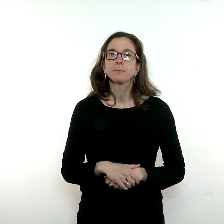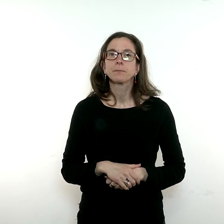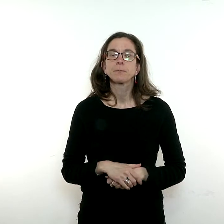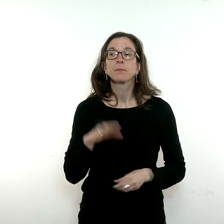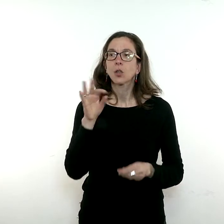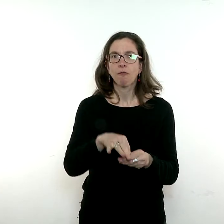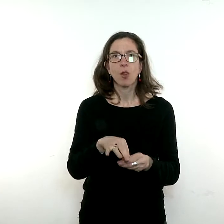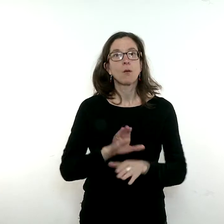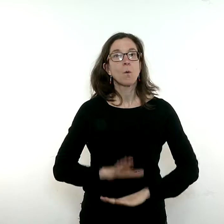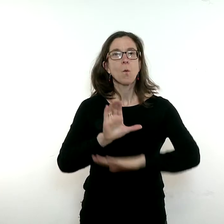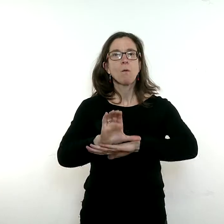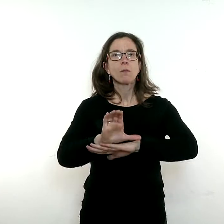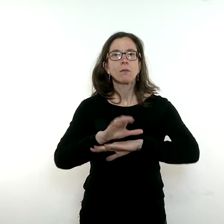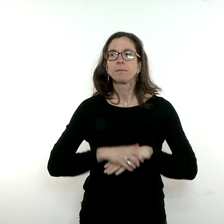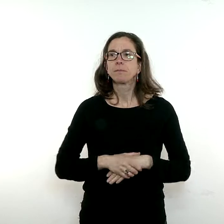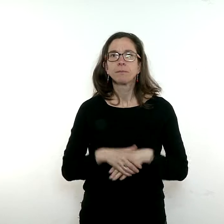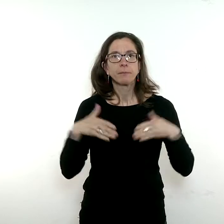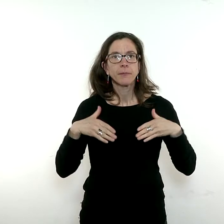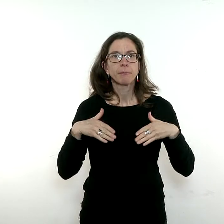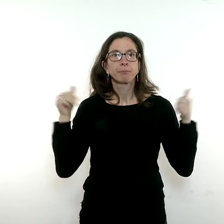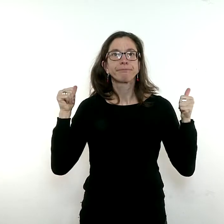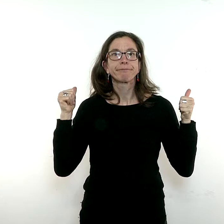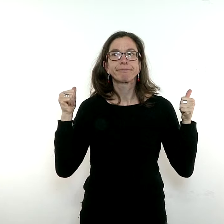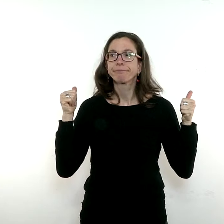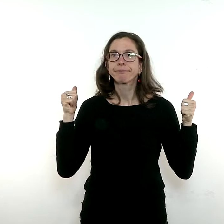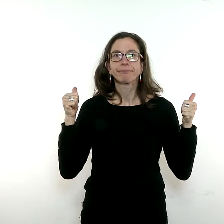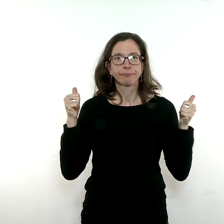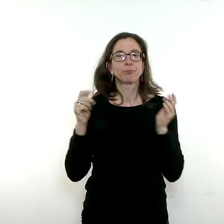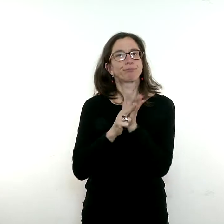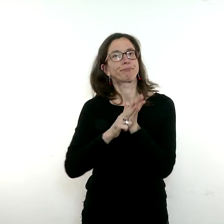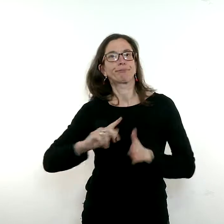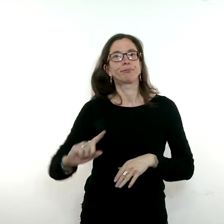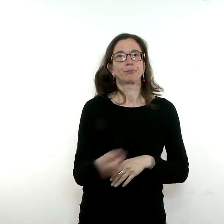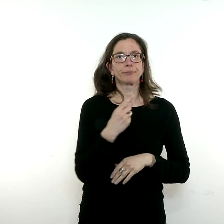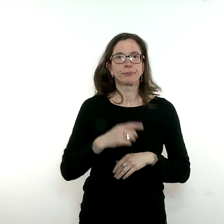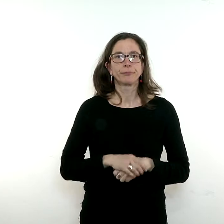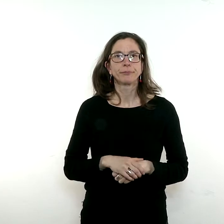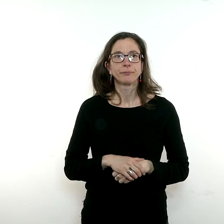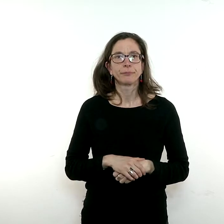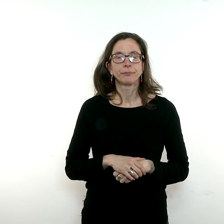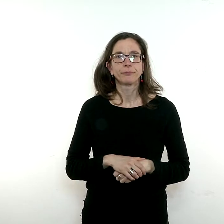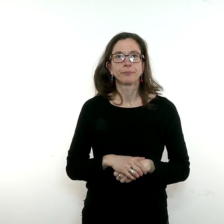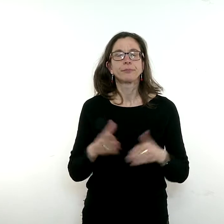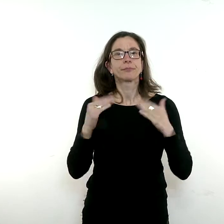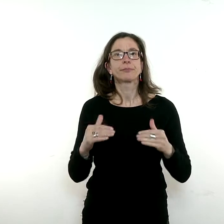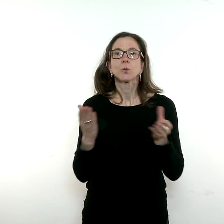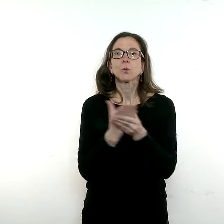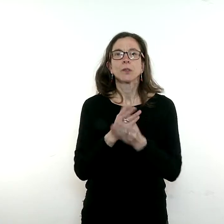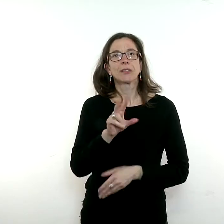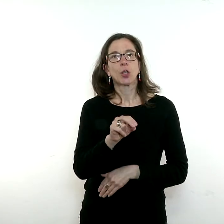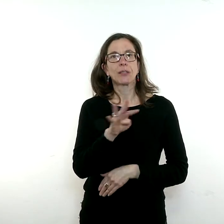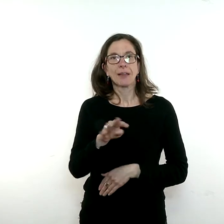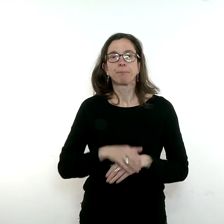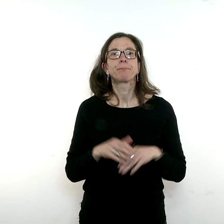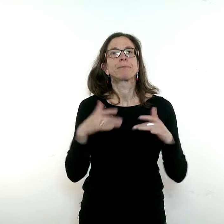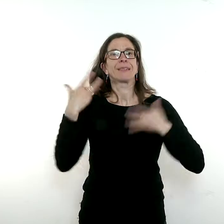Je mets aux voix. Qui est contre? Qui s'abstient? Adopté à l'unanimité. Affaire 34, Théâtre Jean